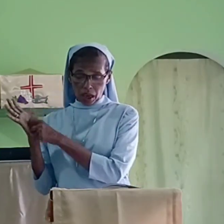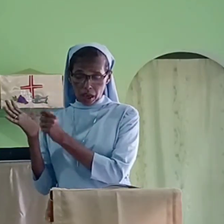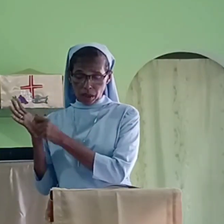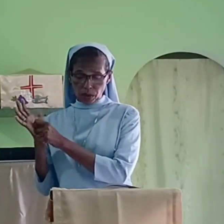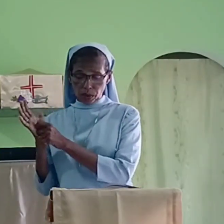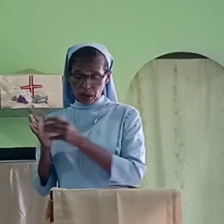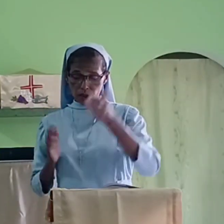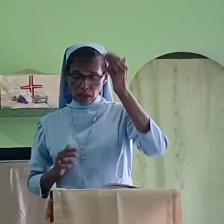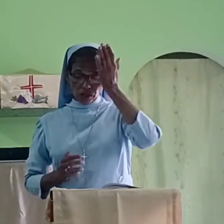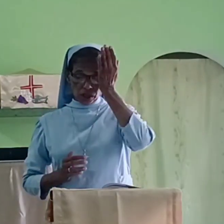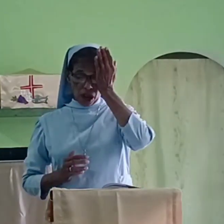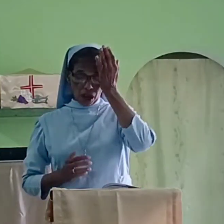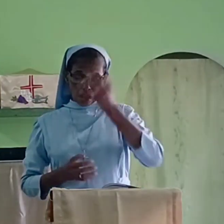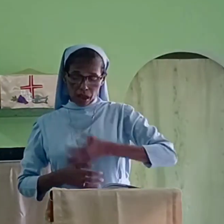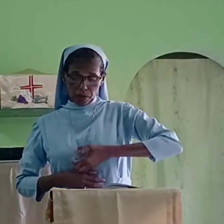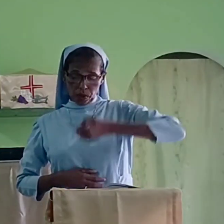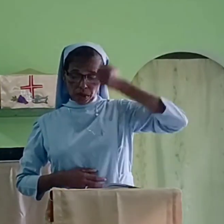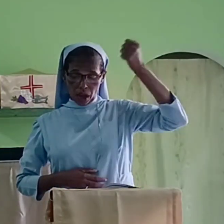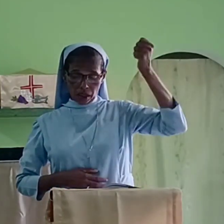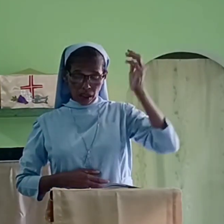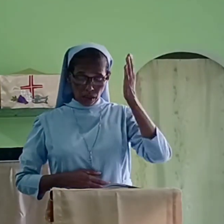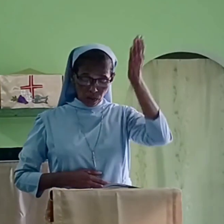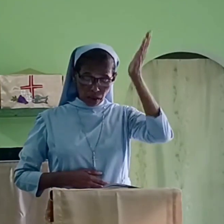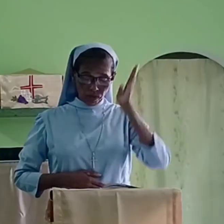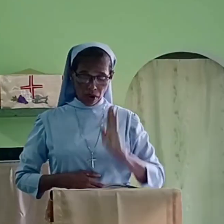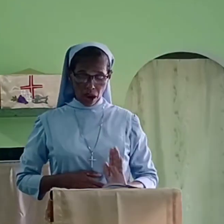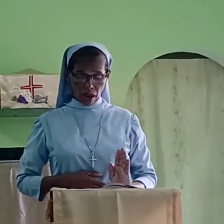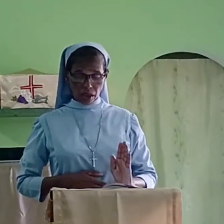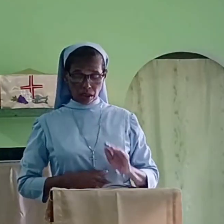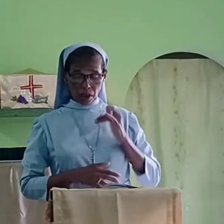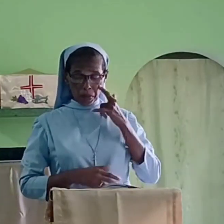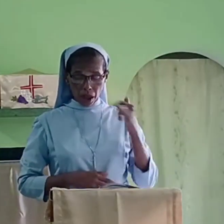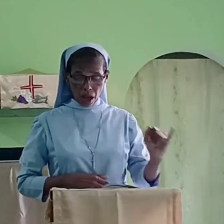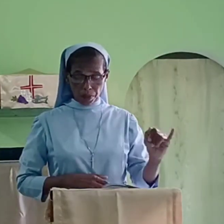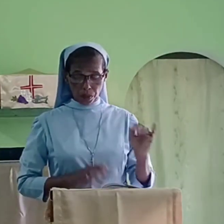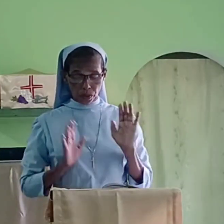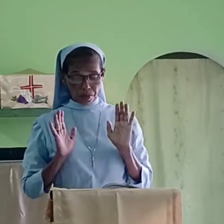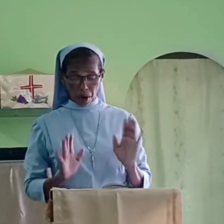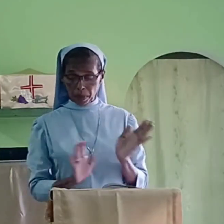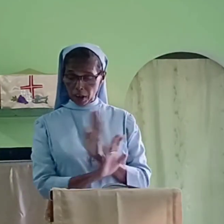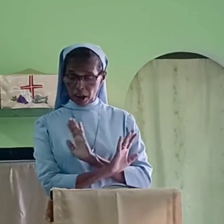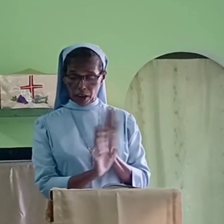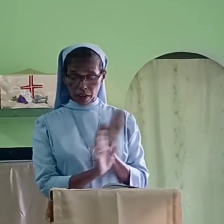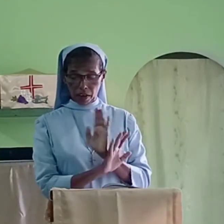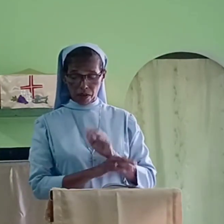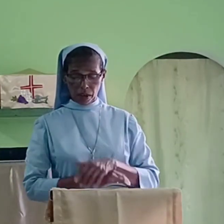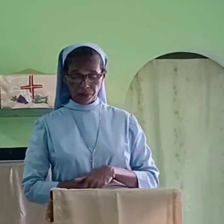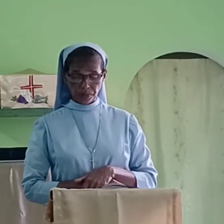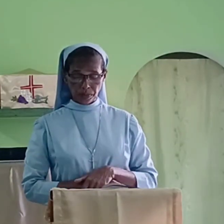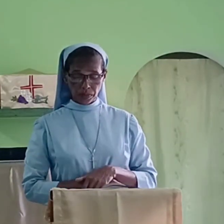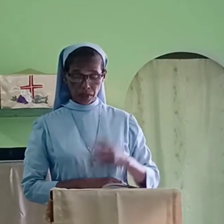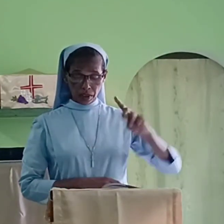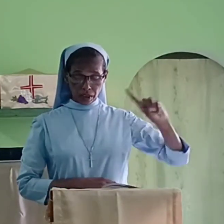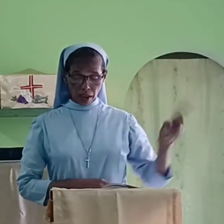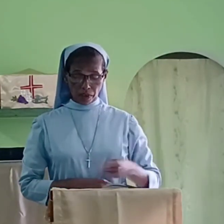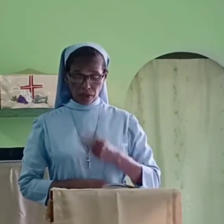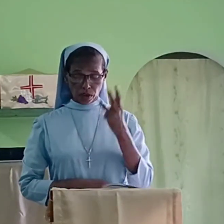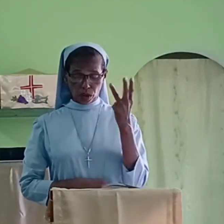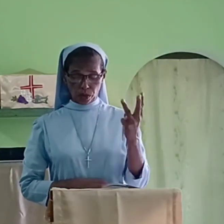කුරුසයෙහි ඇන ගැසූහ. එහෙත් ඊශ්‍රායෙල් මුදාලීමට සිටි එකම තැනැන් වහන්සේ උන්වහන්සේ